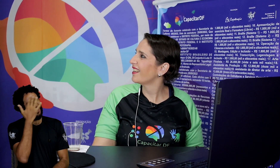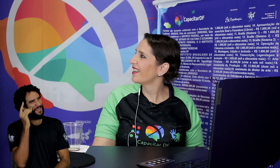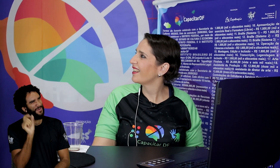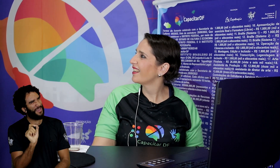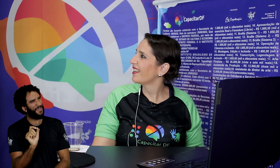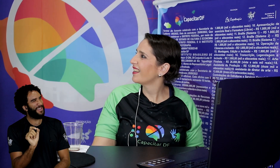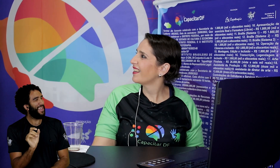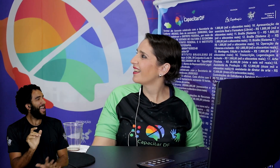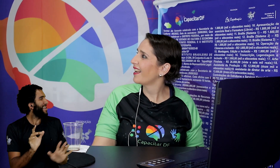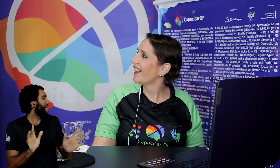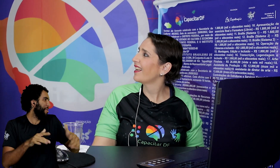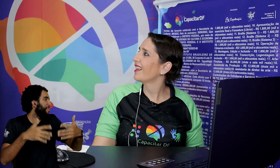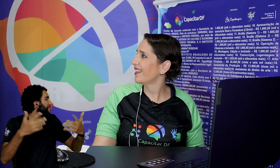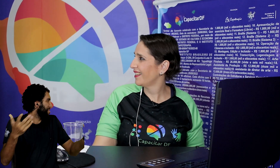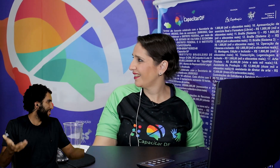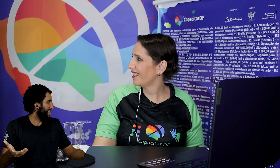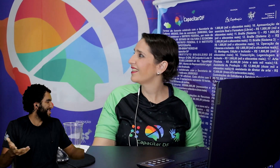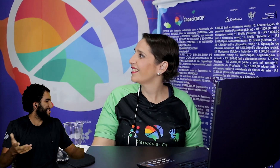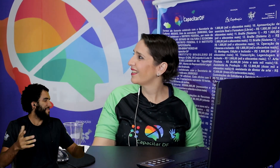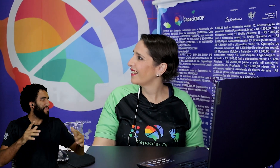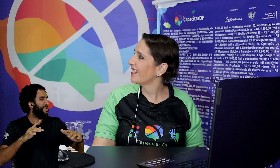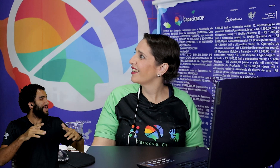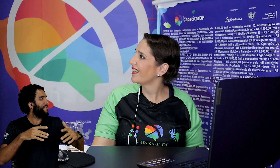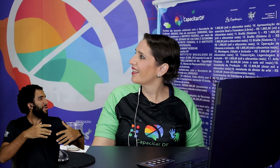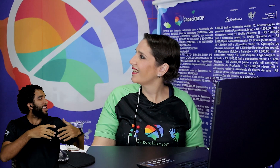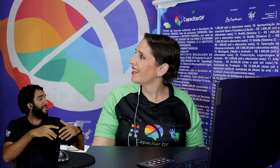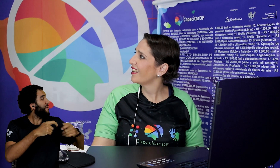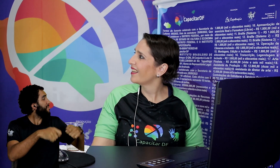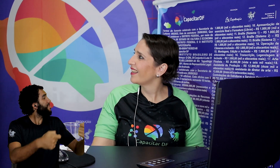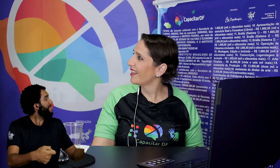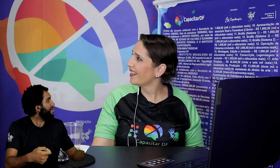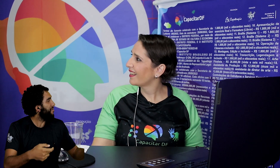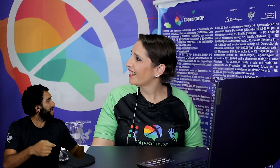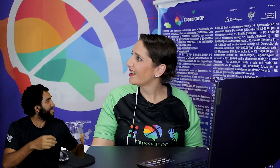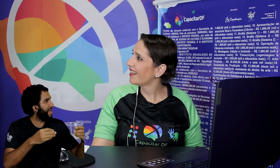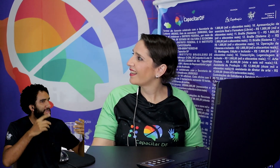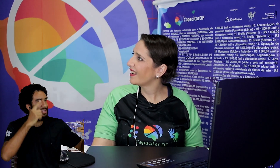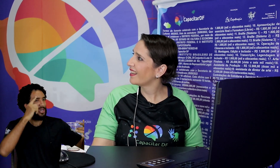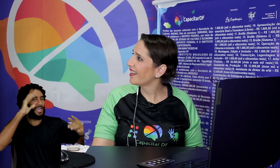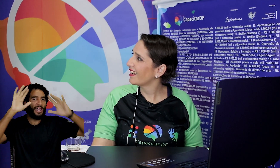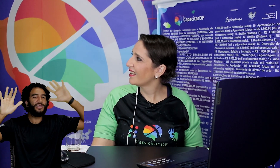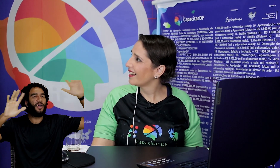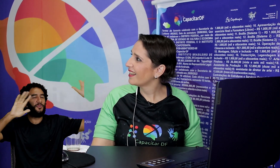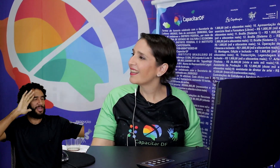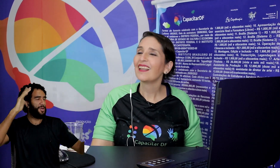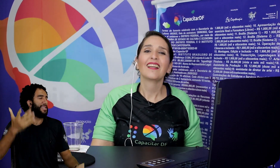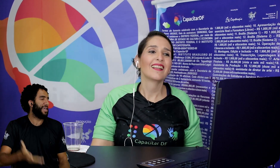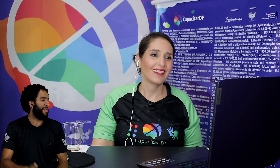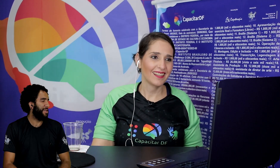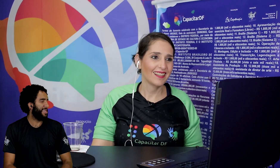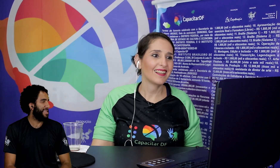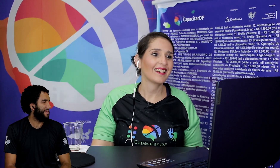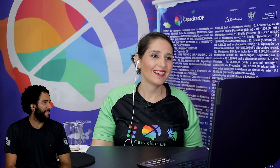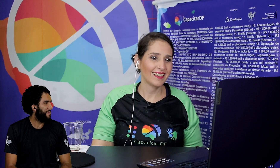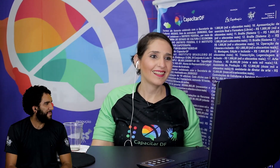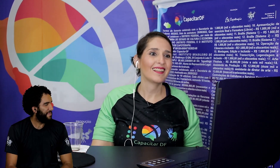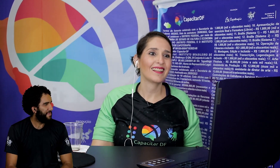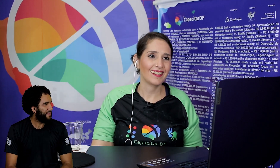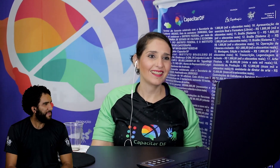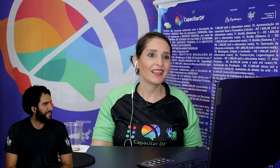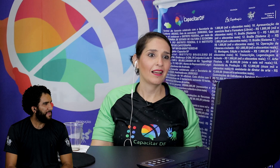casado com duas pessoas? Não, óbvio que não é isso. Mas é porque a falta de um sinal faz com que a gente crie já uma história na cabeça, né?